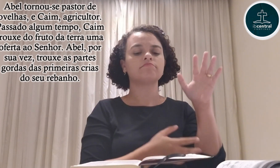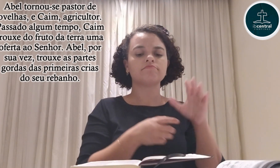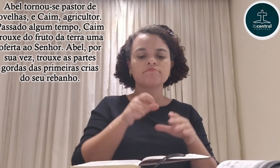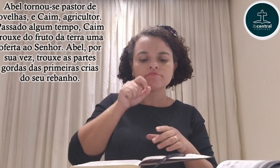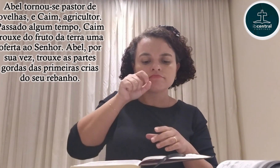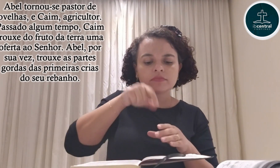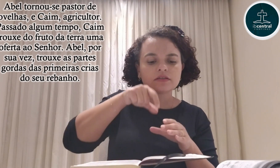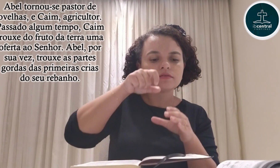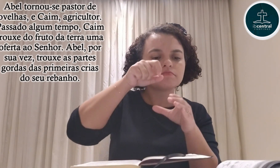agricultor.